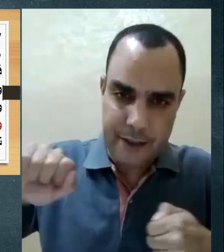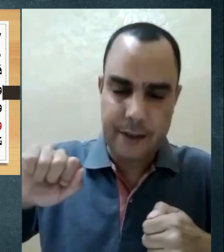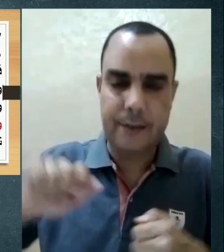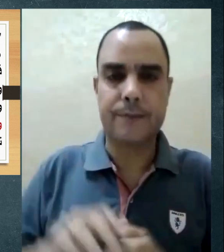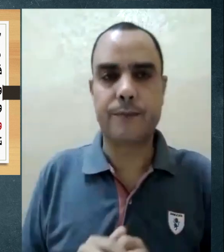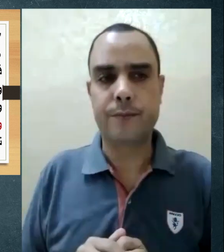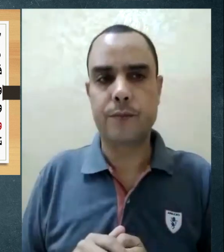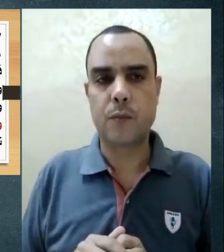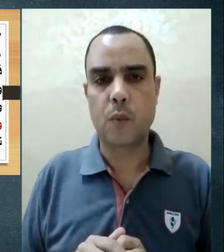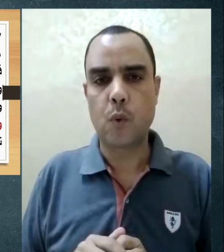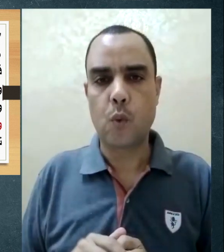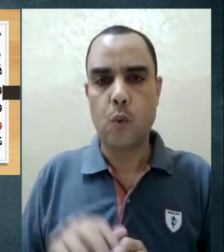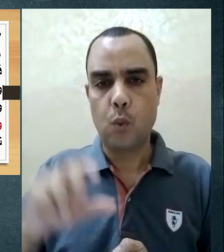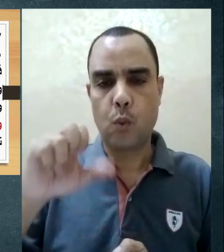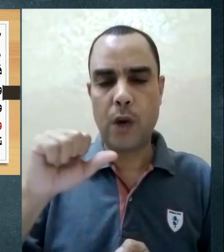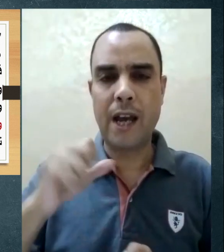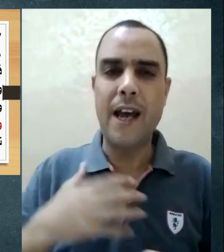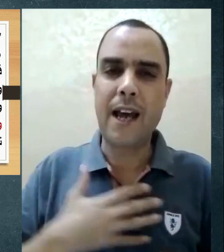بالتعقيد